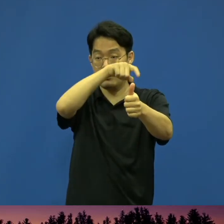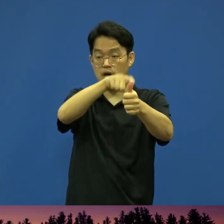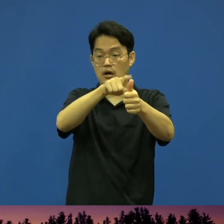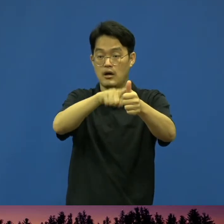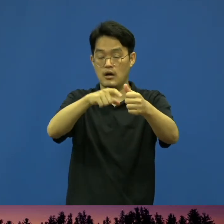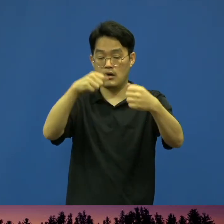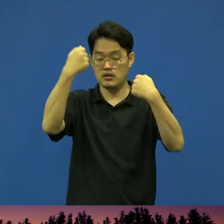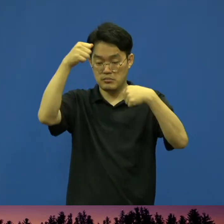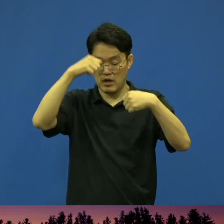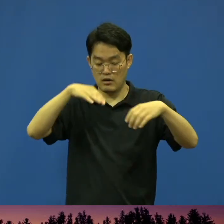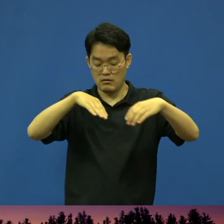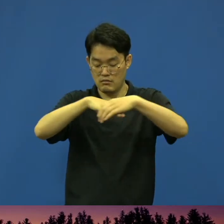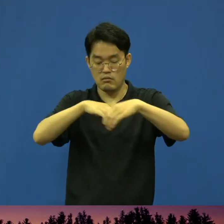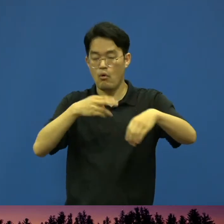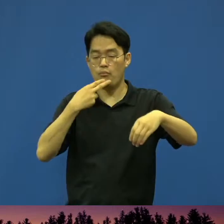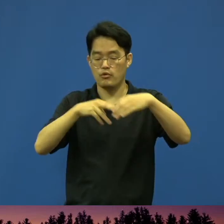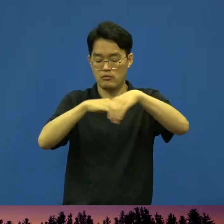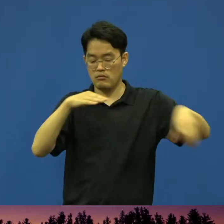달렸습니다.